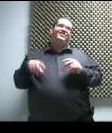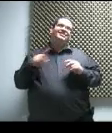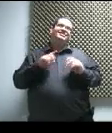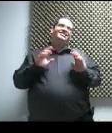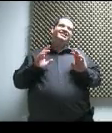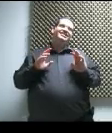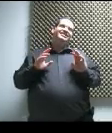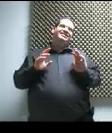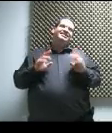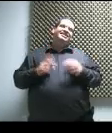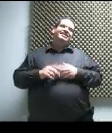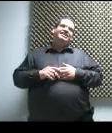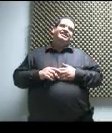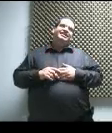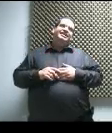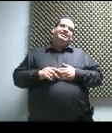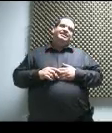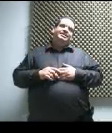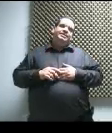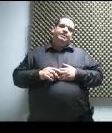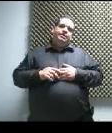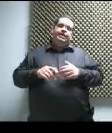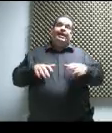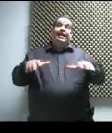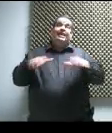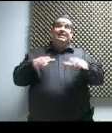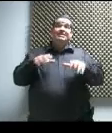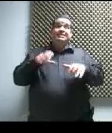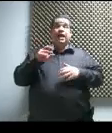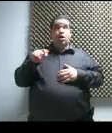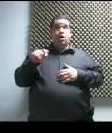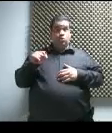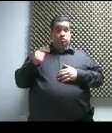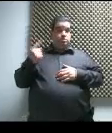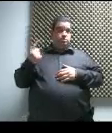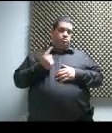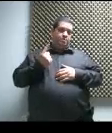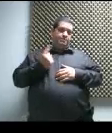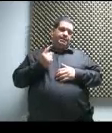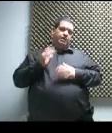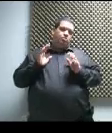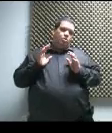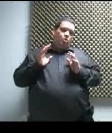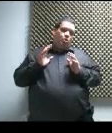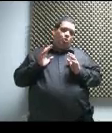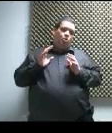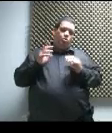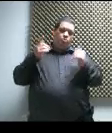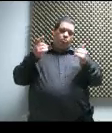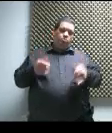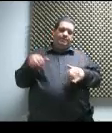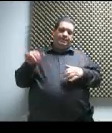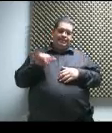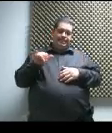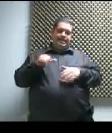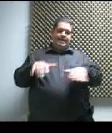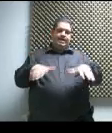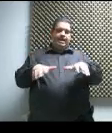ni nada de eso. Qué embrión. Sí, porque hay gente que lo piensa. ShakeOut. Sí, el ShakeOut es simplemente como un simulacro de terremoto.